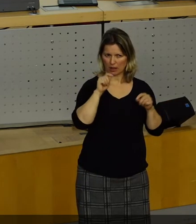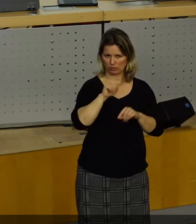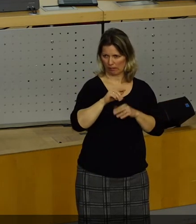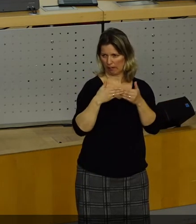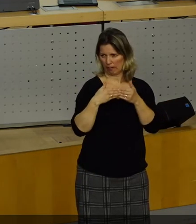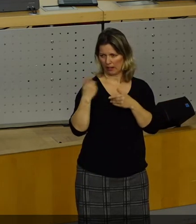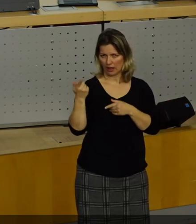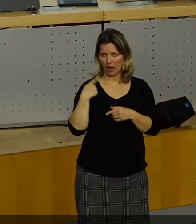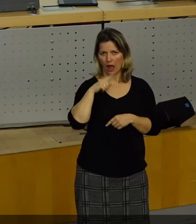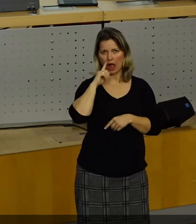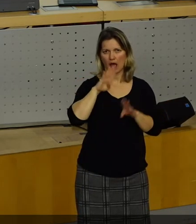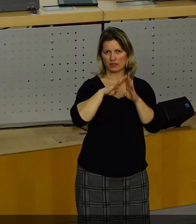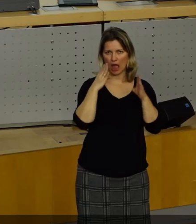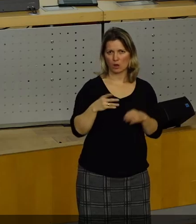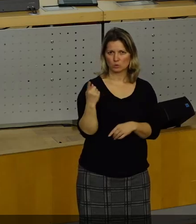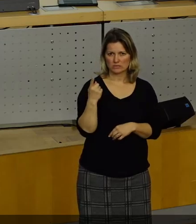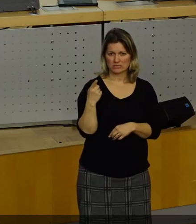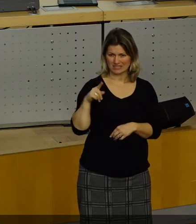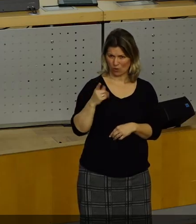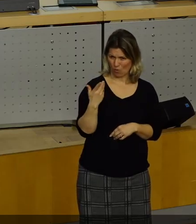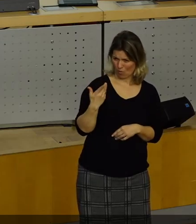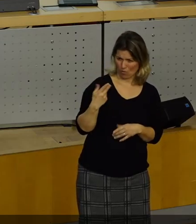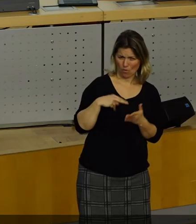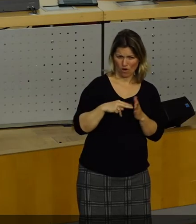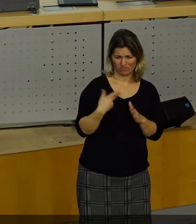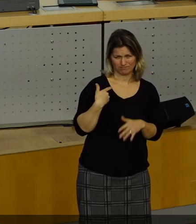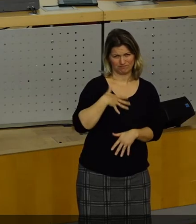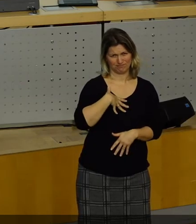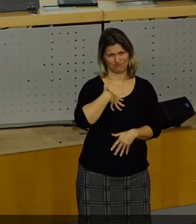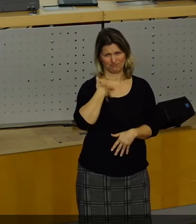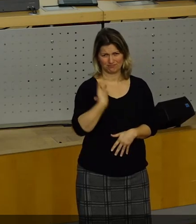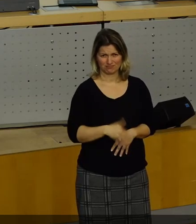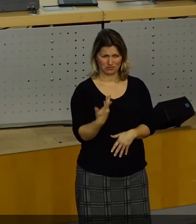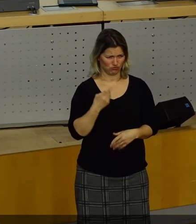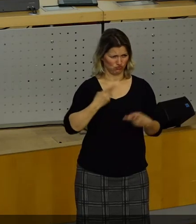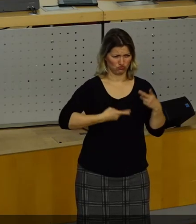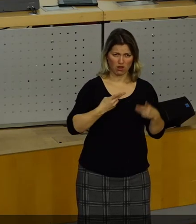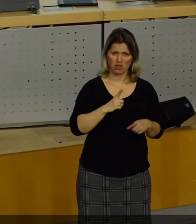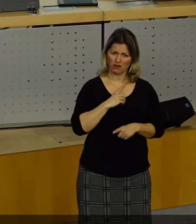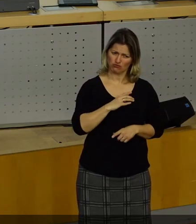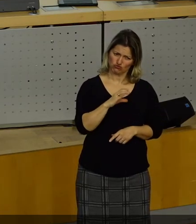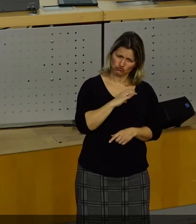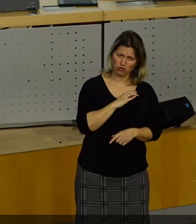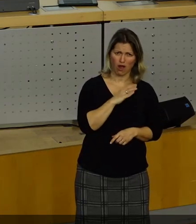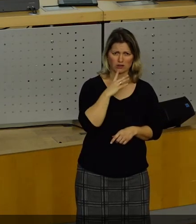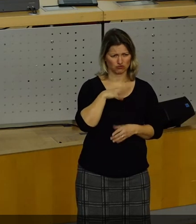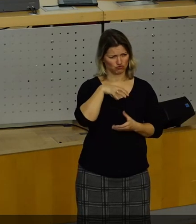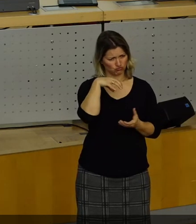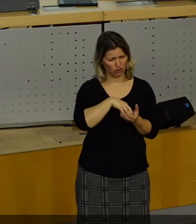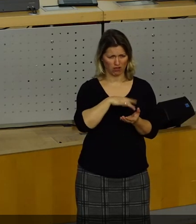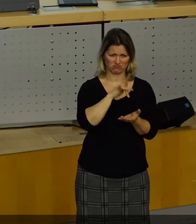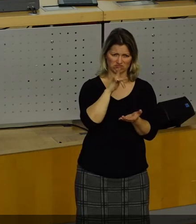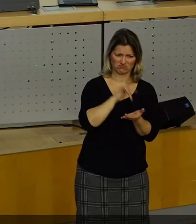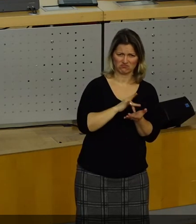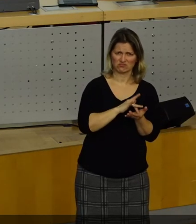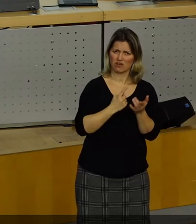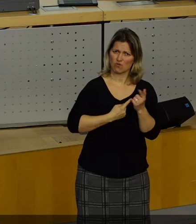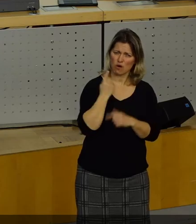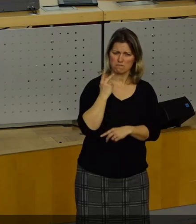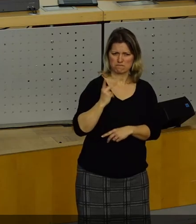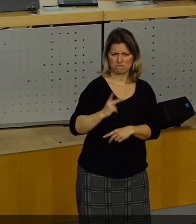Ecke, finde ich ganz, ganz unangenehm, weil das wäre mal eine Chance gewesen, hier mitten in der Stadt auch anspruchsvollste